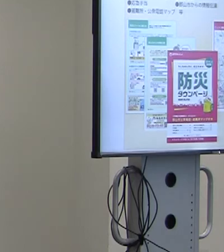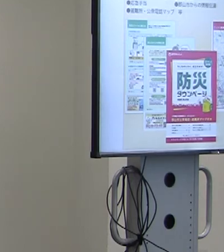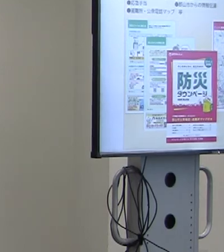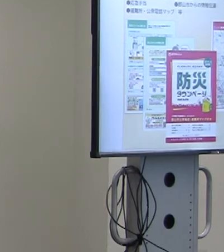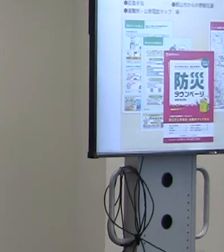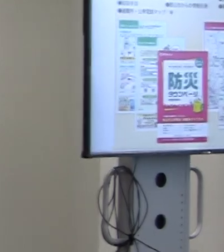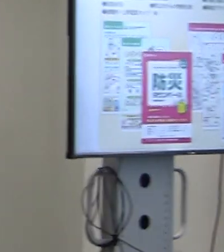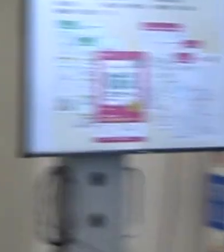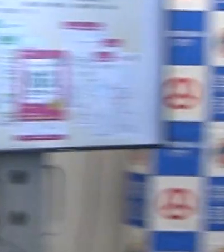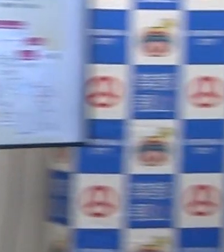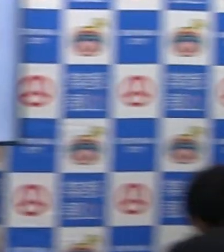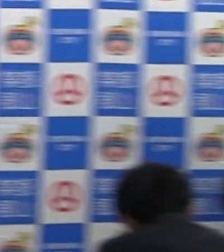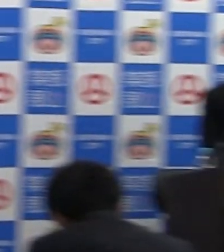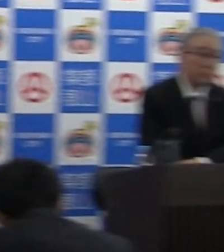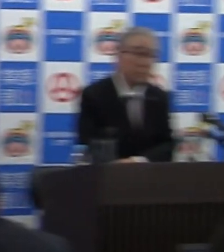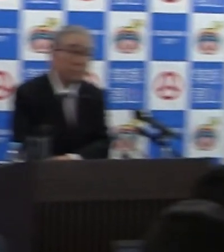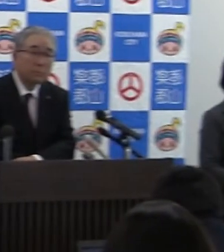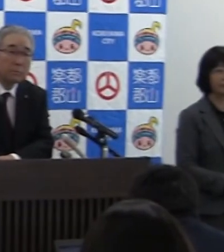よろしいでしょうか。